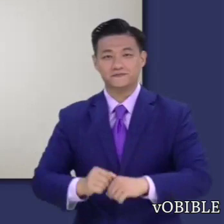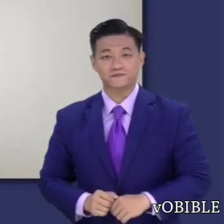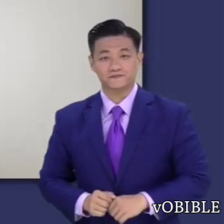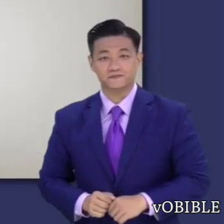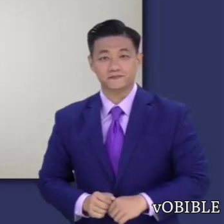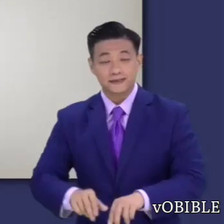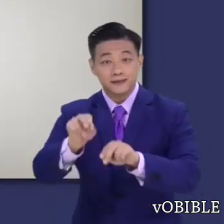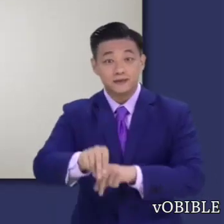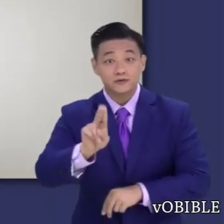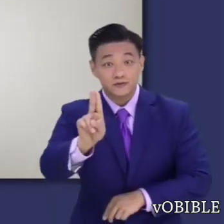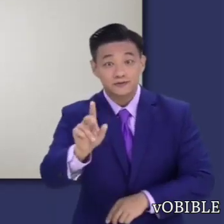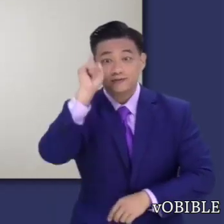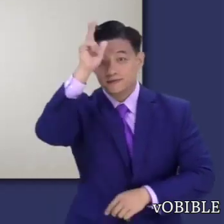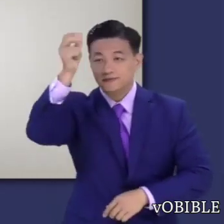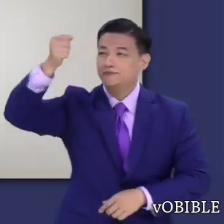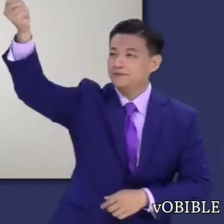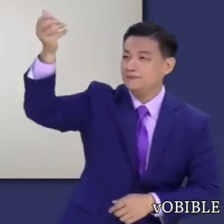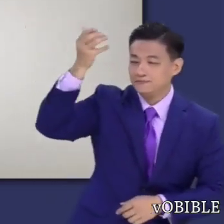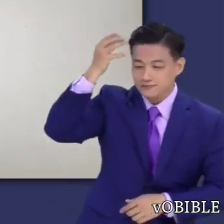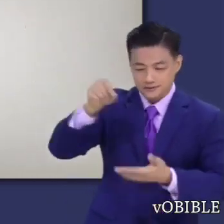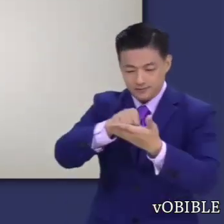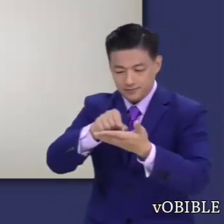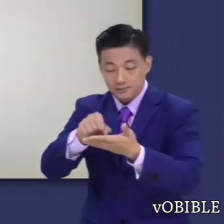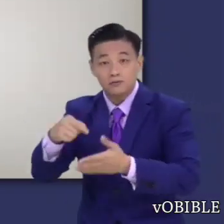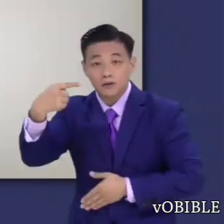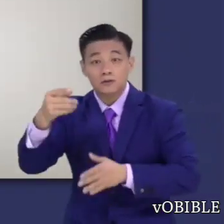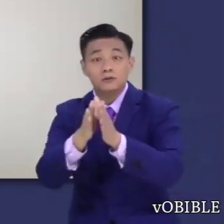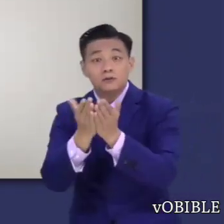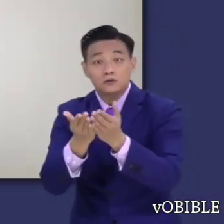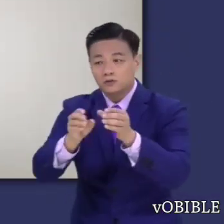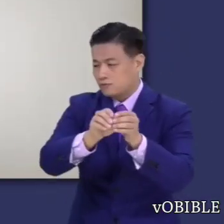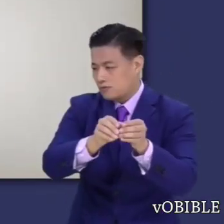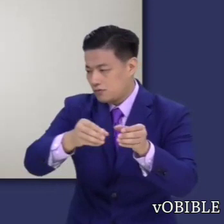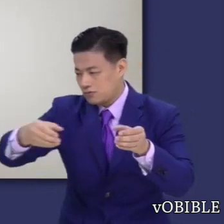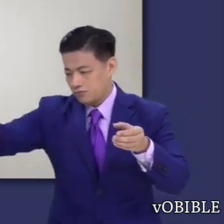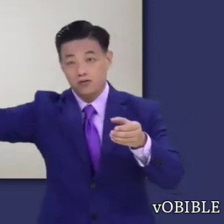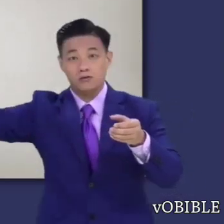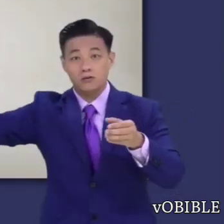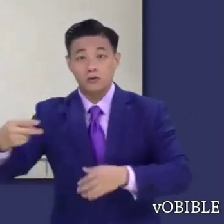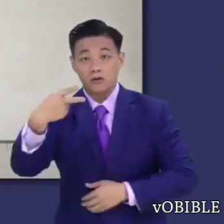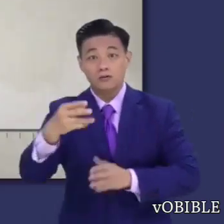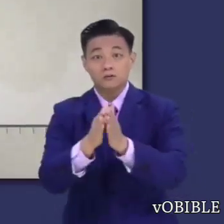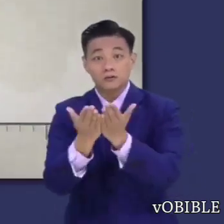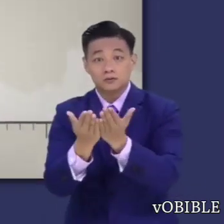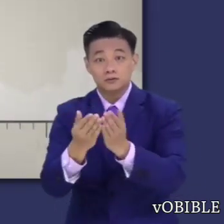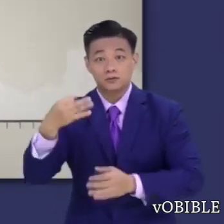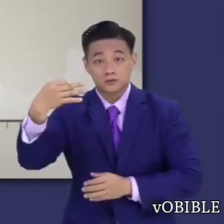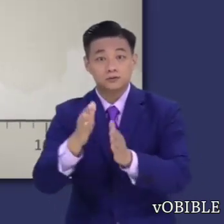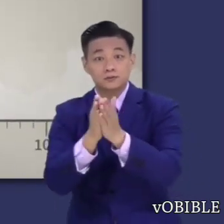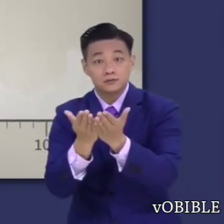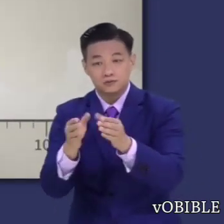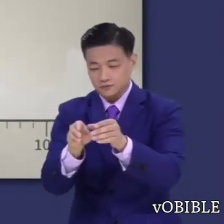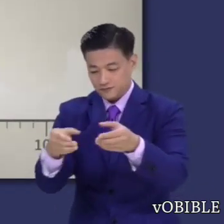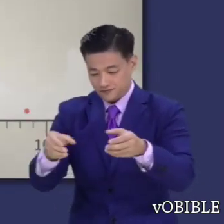在使徒约翰受上帝指引写的三封书信中，约翰一书篇幅最长。约翰很可能在以